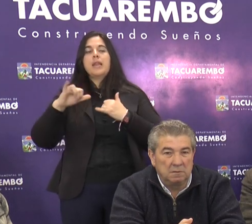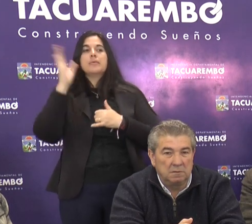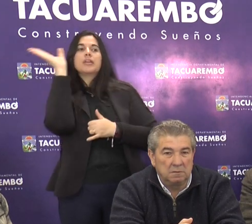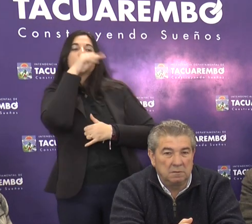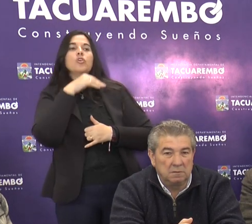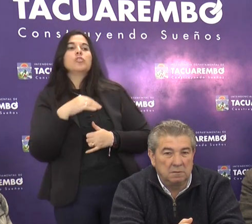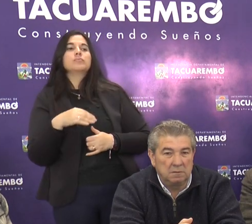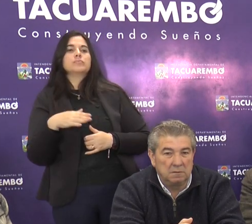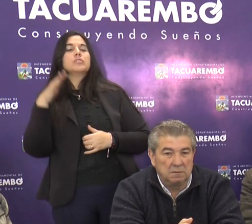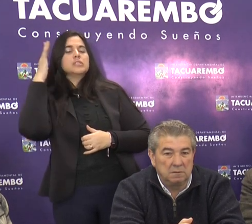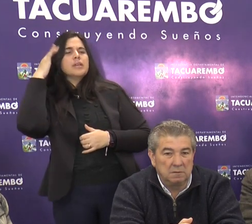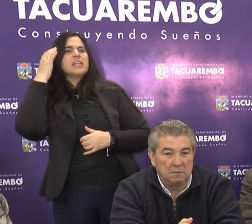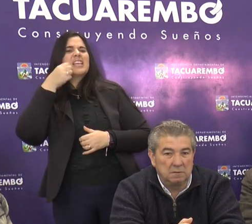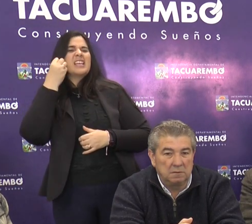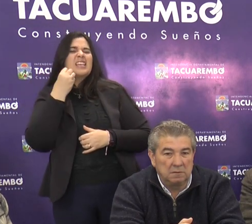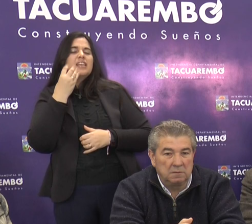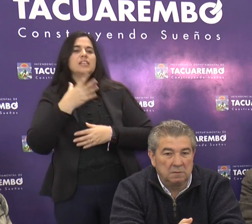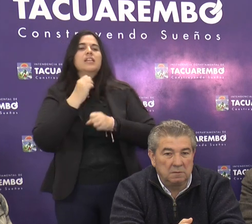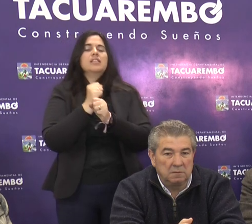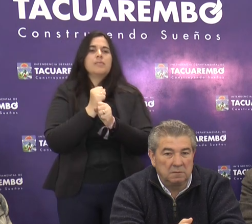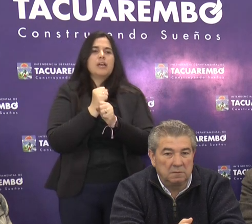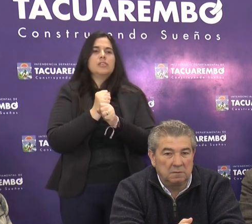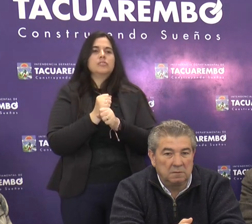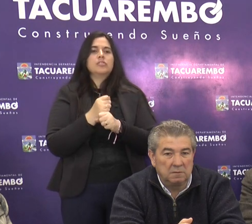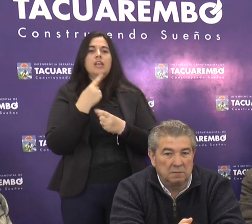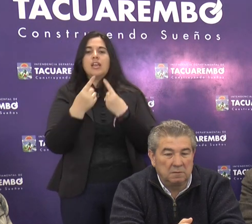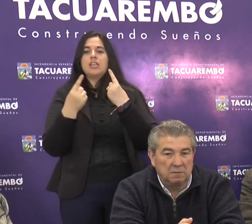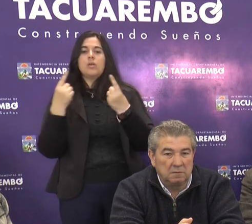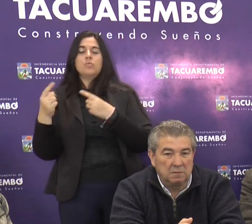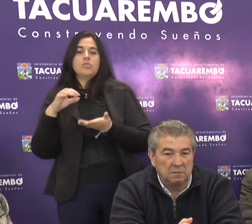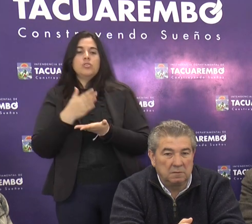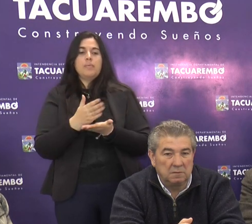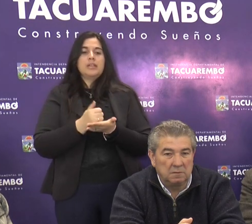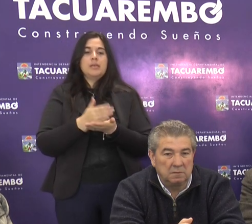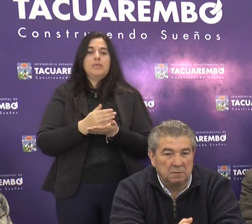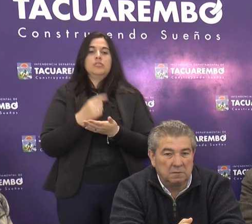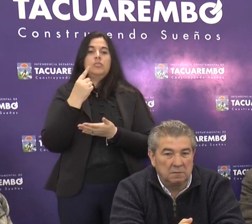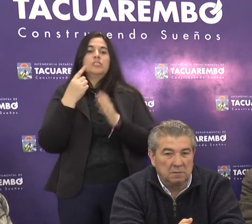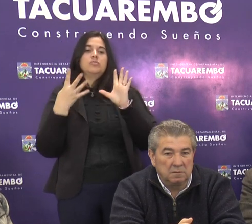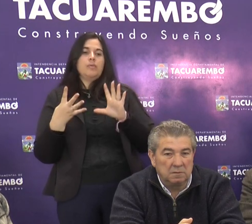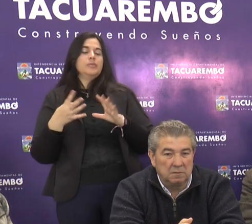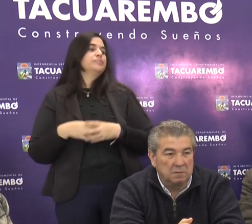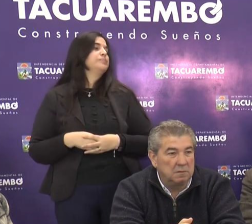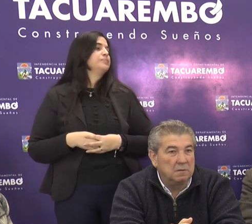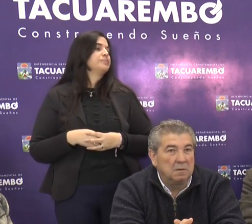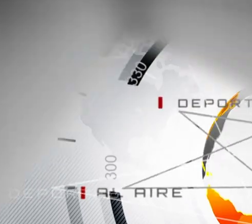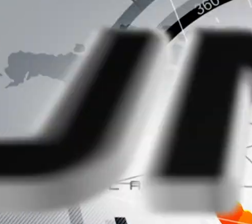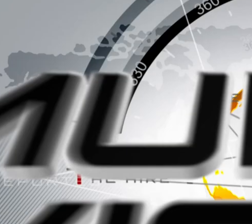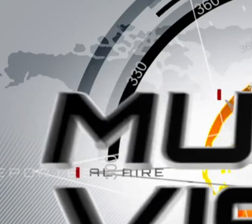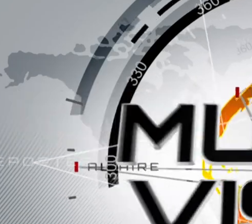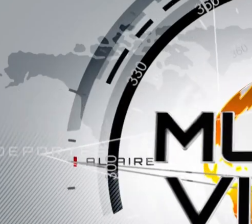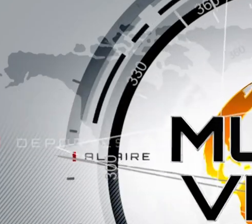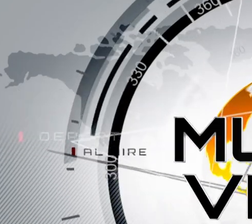para que vean qué se está trabajando. Y eso puede replicarlo en los 19 departamentos. Creo que es importantísimo eso. Muchas gracias.